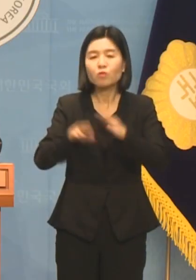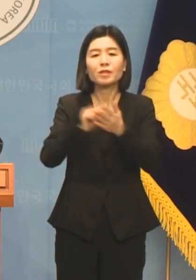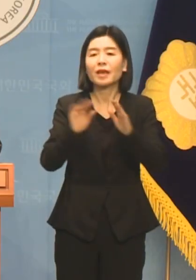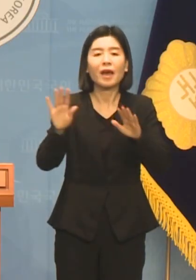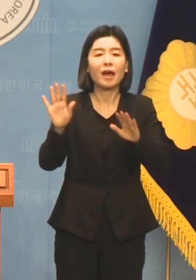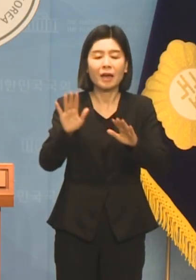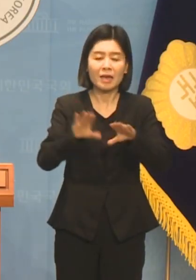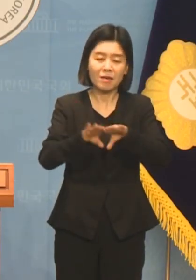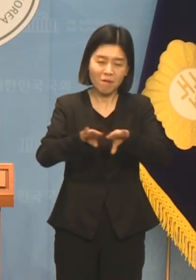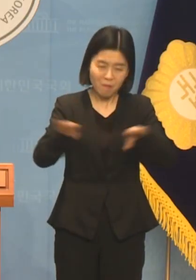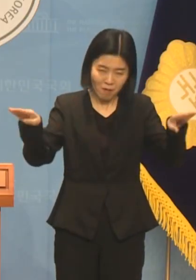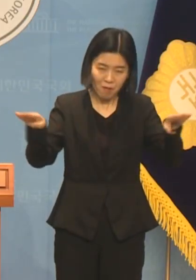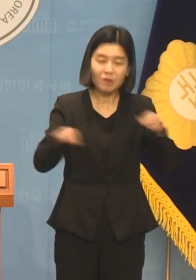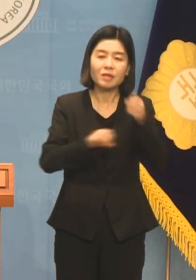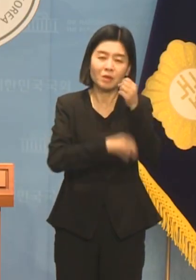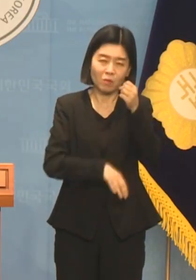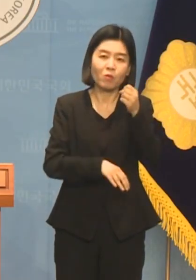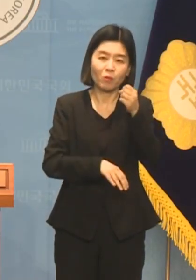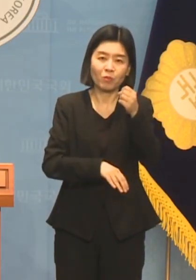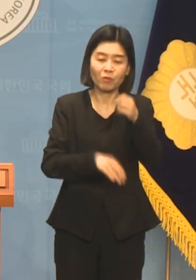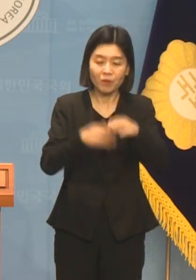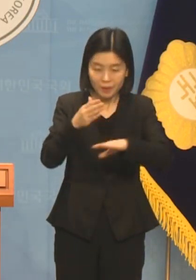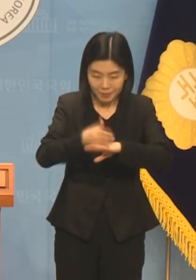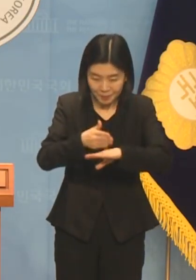문제입니다. 감사합니다.